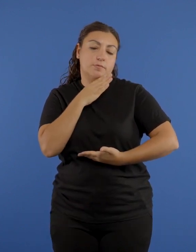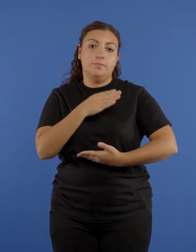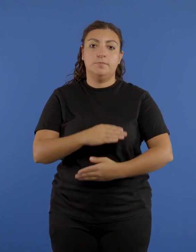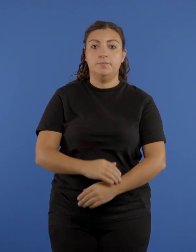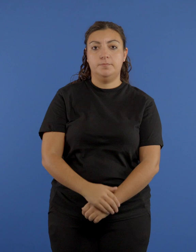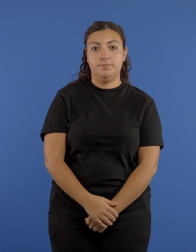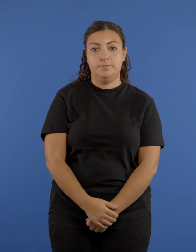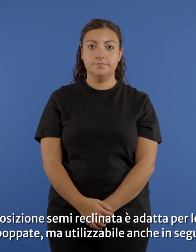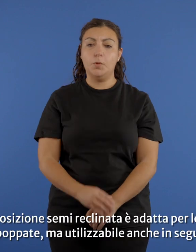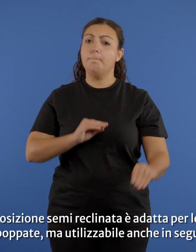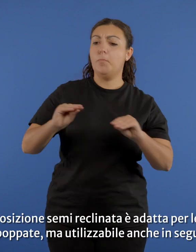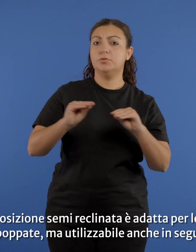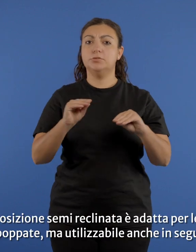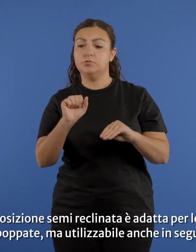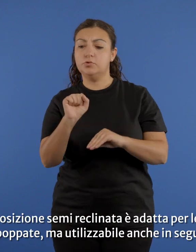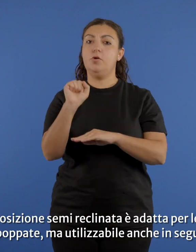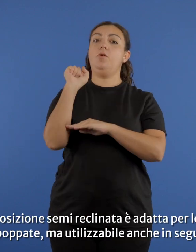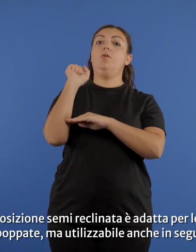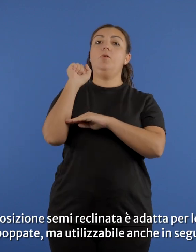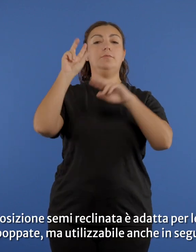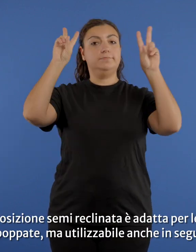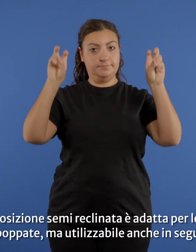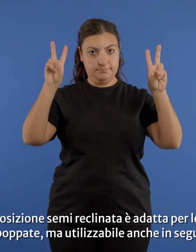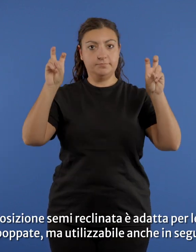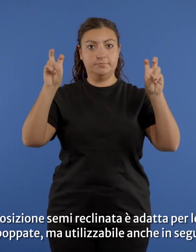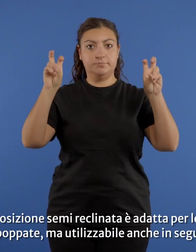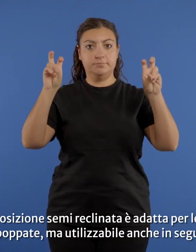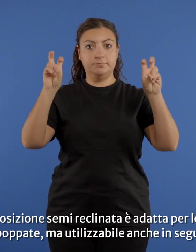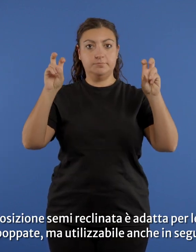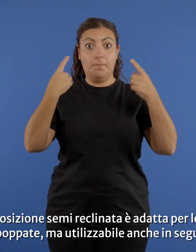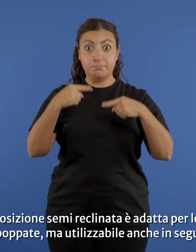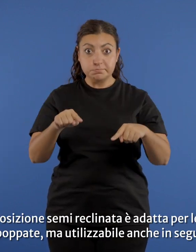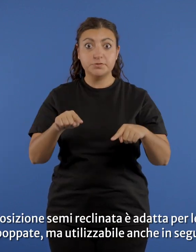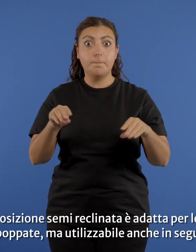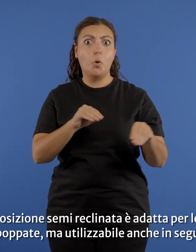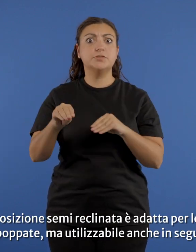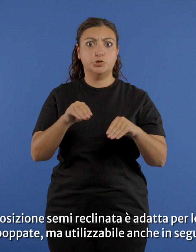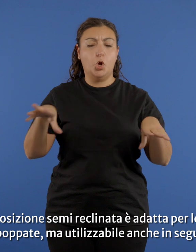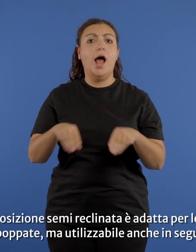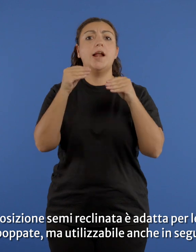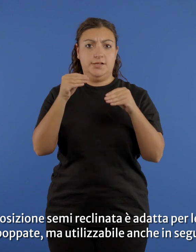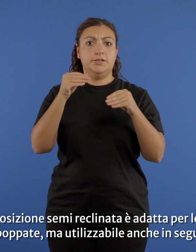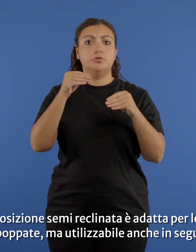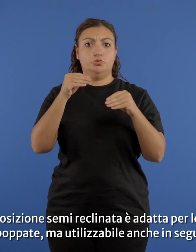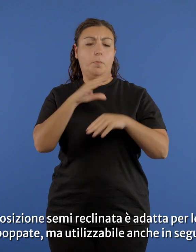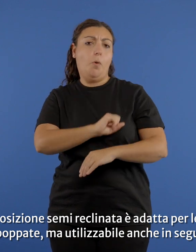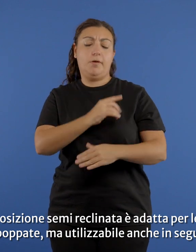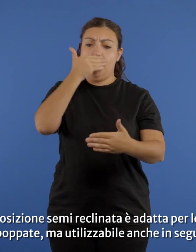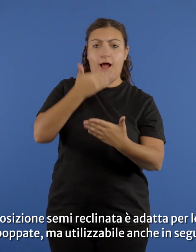sufficienza la posizione semire linata è adatta per le prime poppate ma utilizzabile anche in seguito è